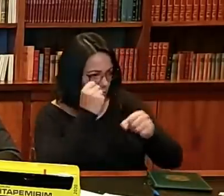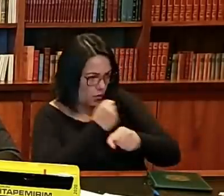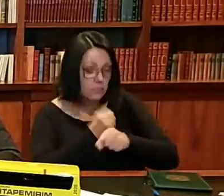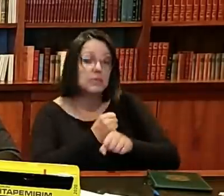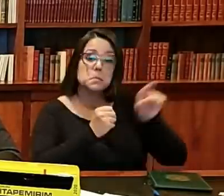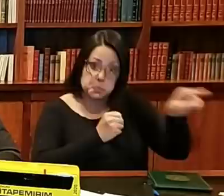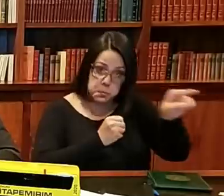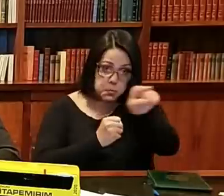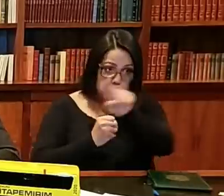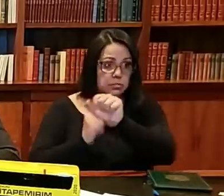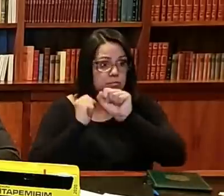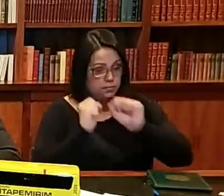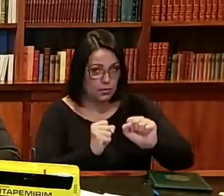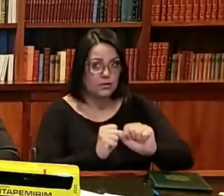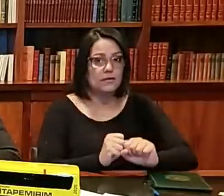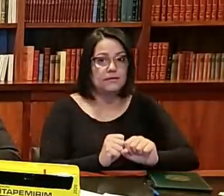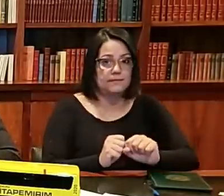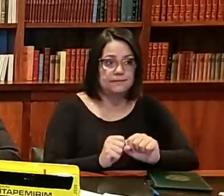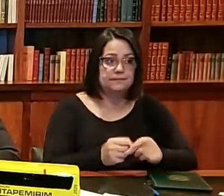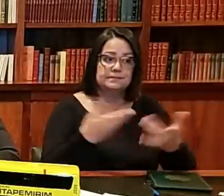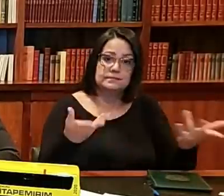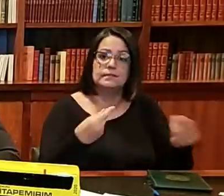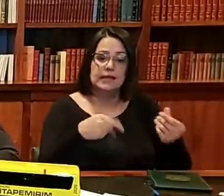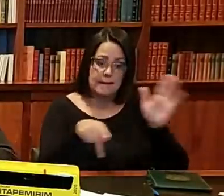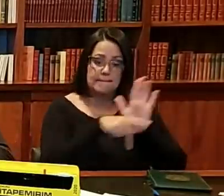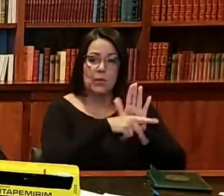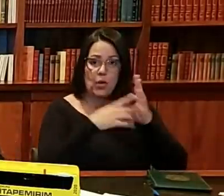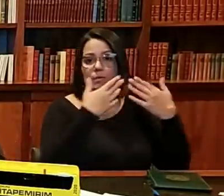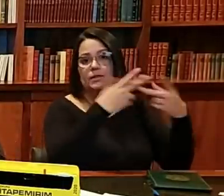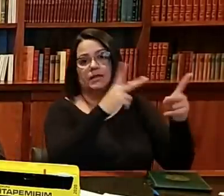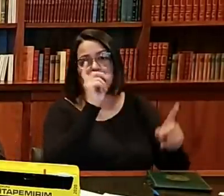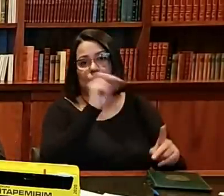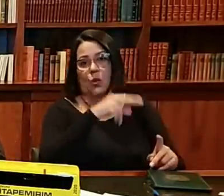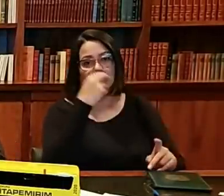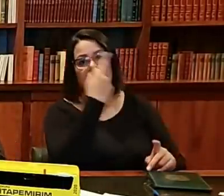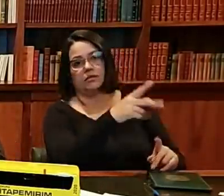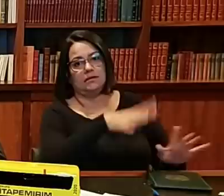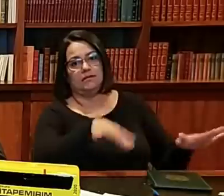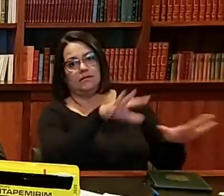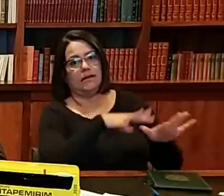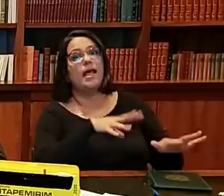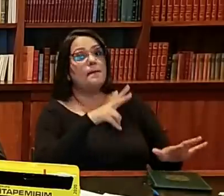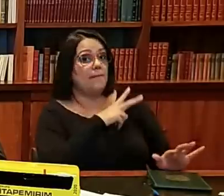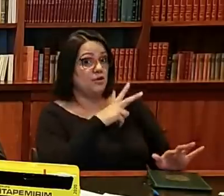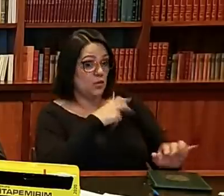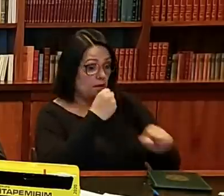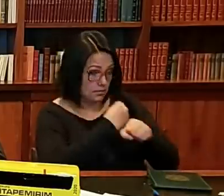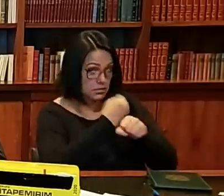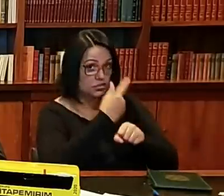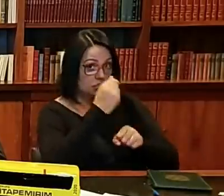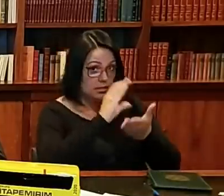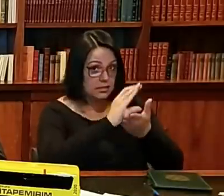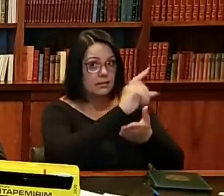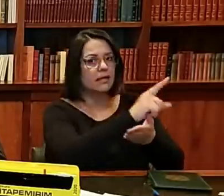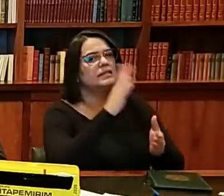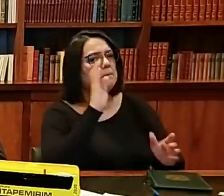tomar e ter a propriedade da ferrovia. Ele vai ser um investimento eminentemente privado, né? Ele tem uma série